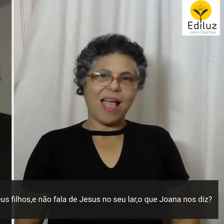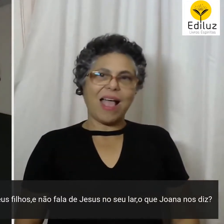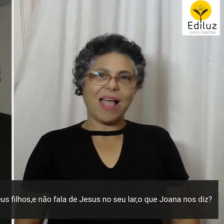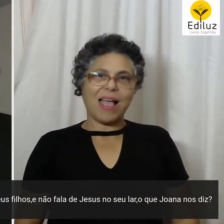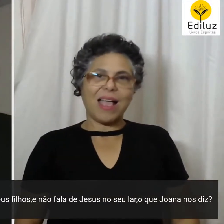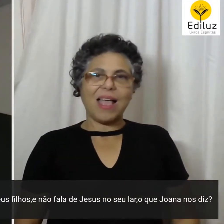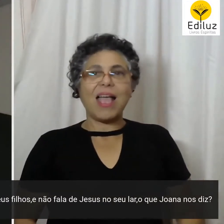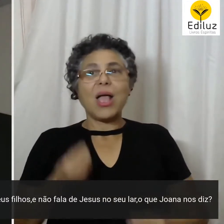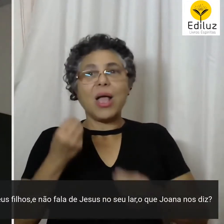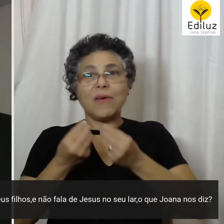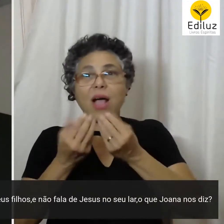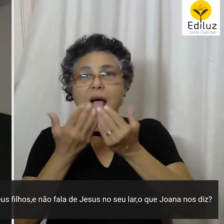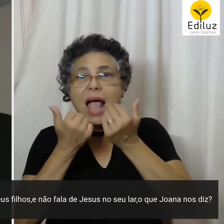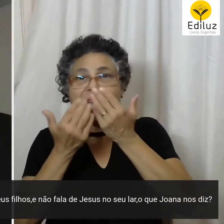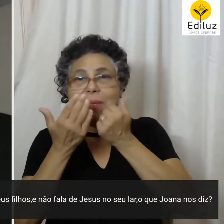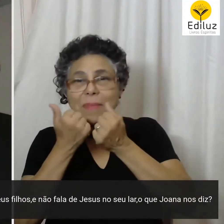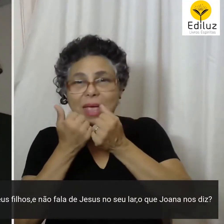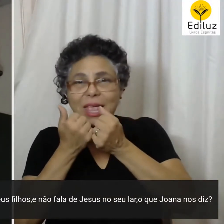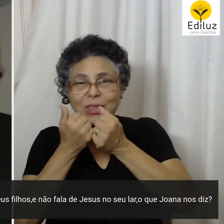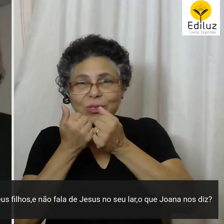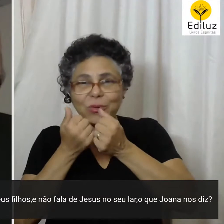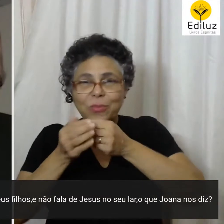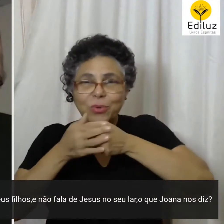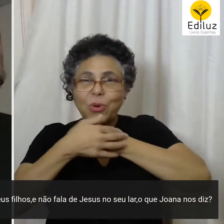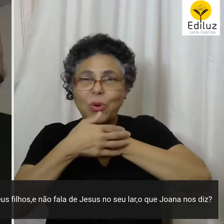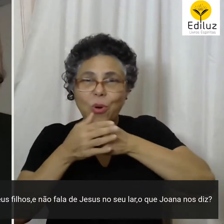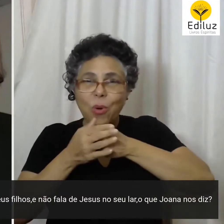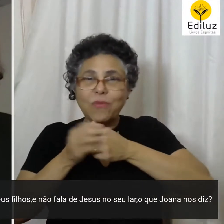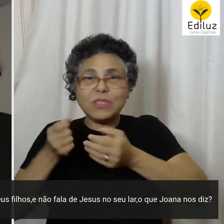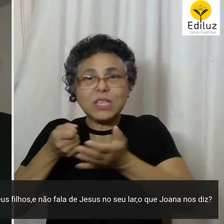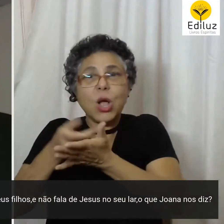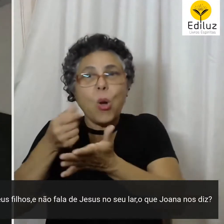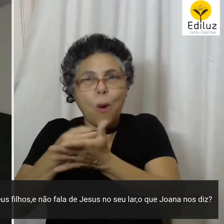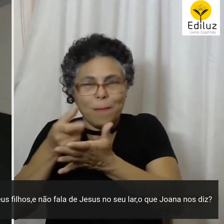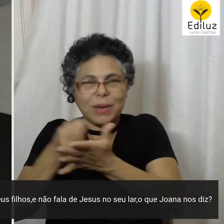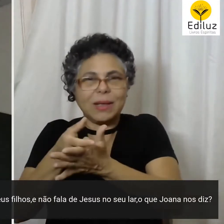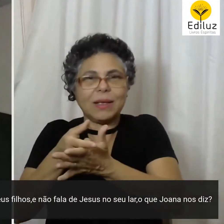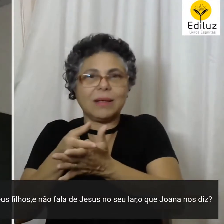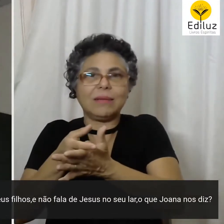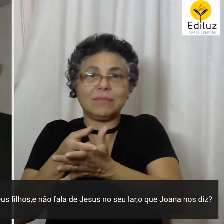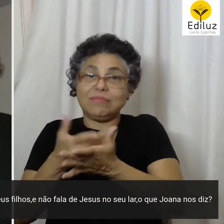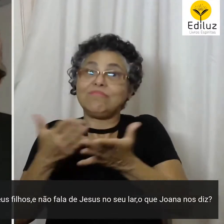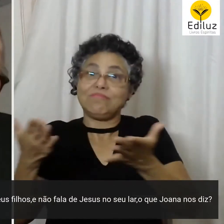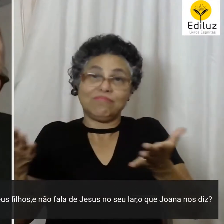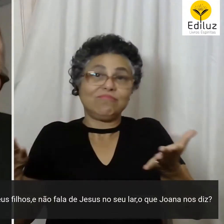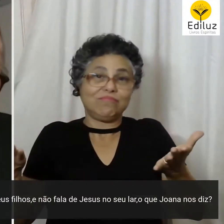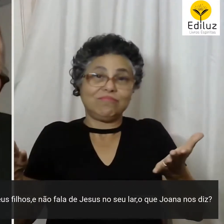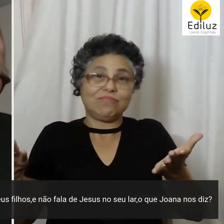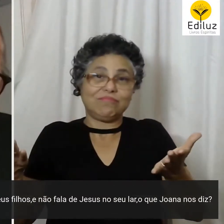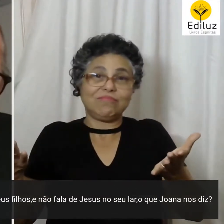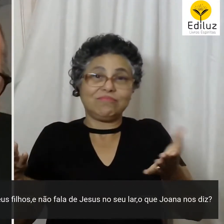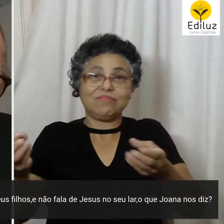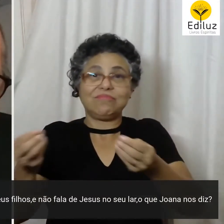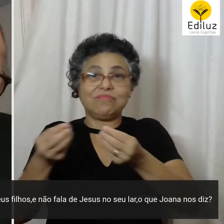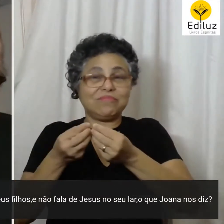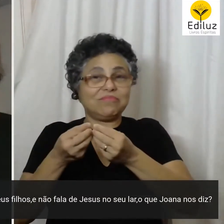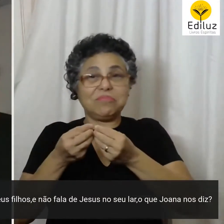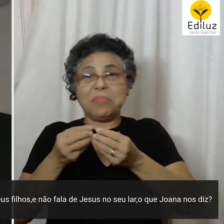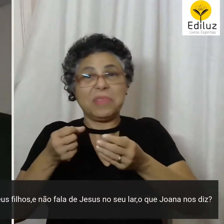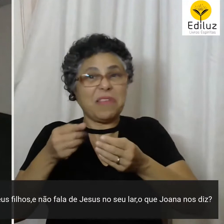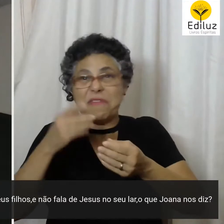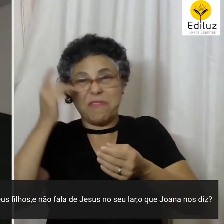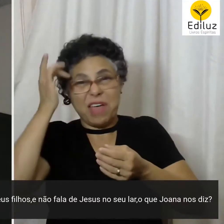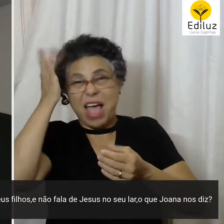do corpo, aqueles adquiridos nos mercados, né? E geralmente eles são postos, estão